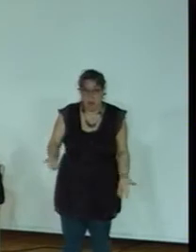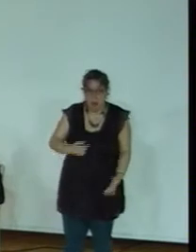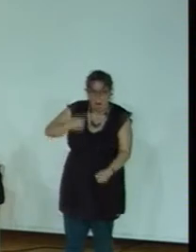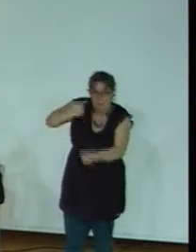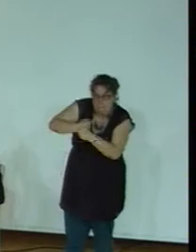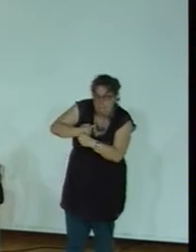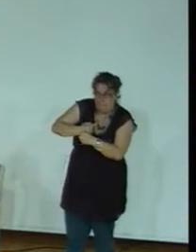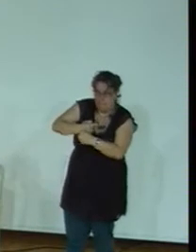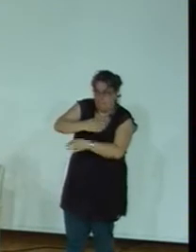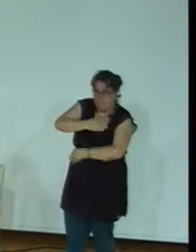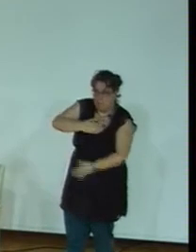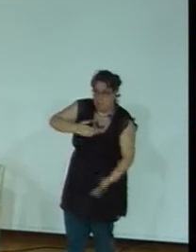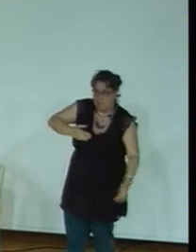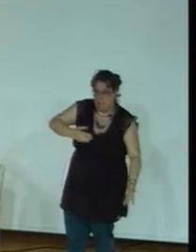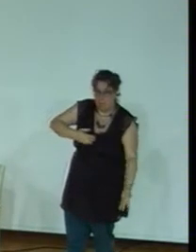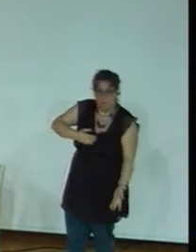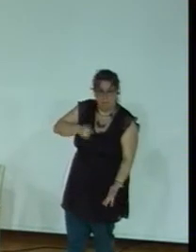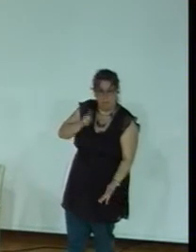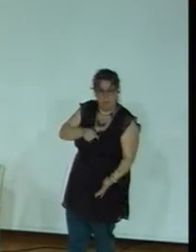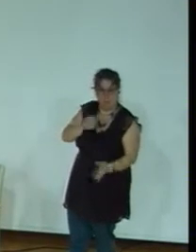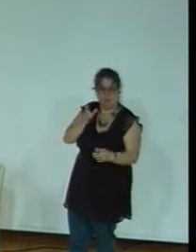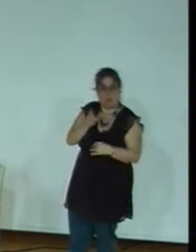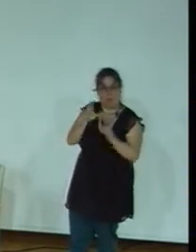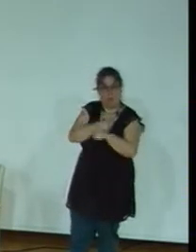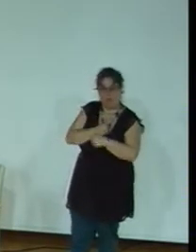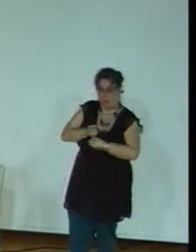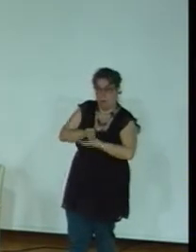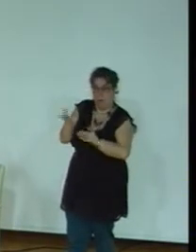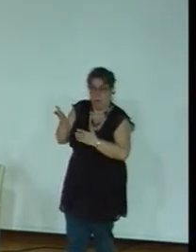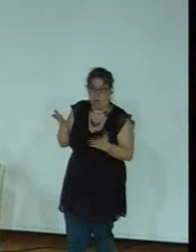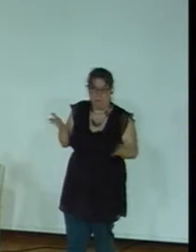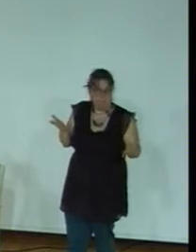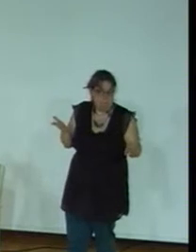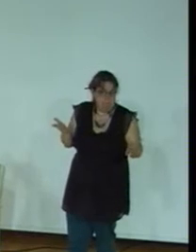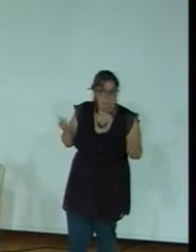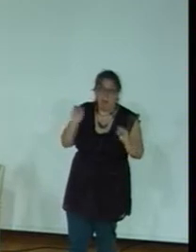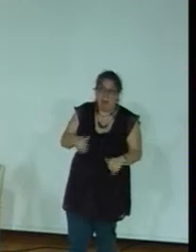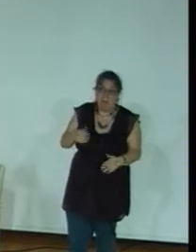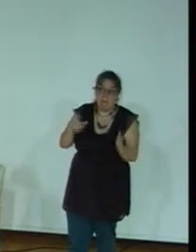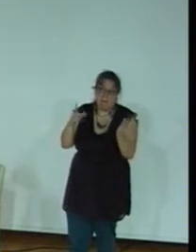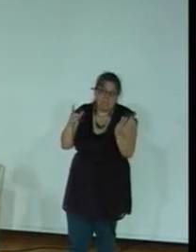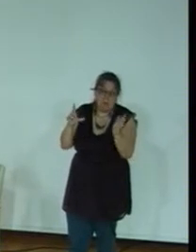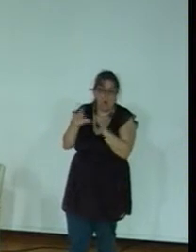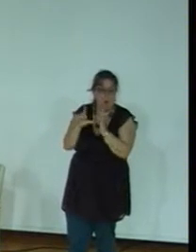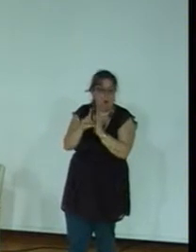passe, même si en l'état actuel, avec la loi de l'état d'urgence, ça risque de devenir